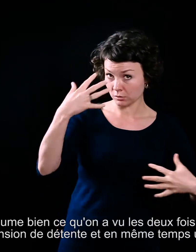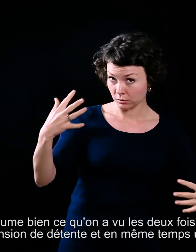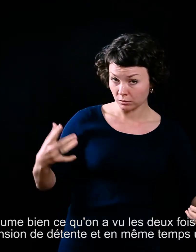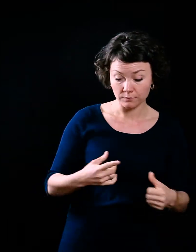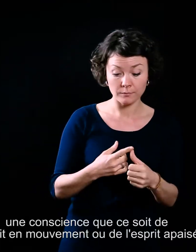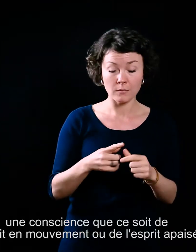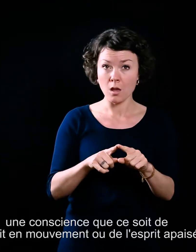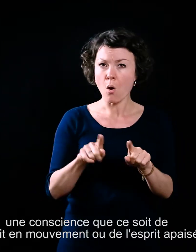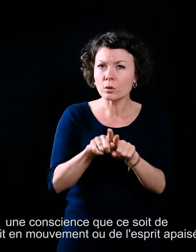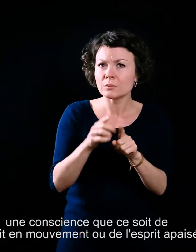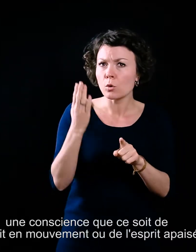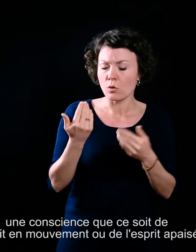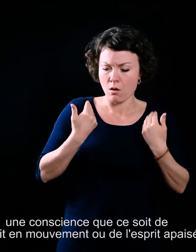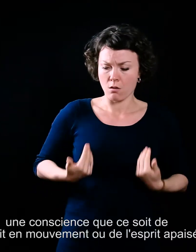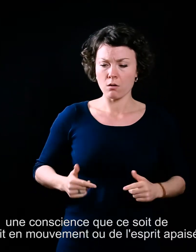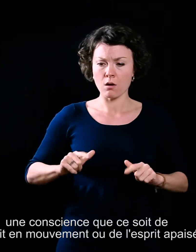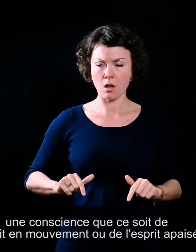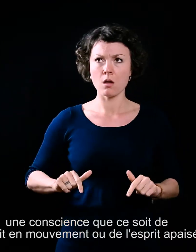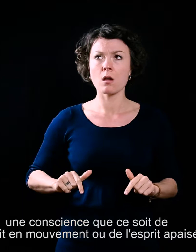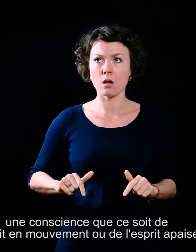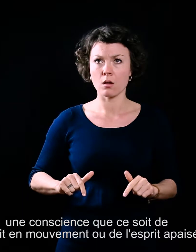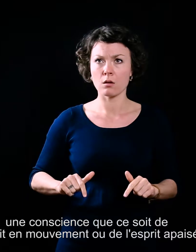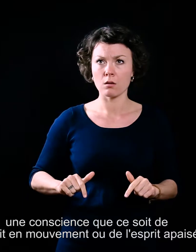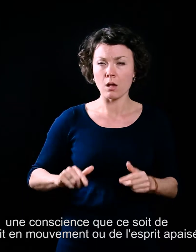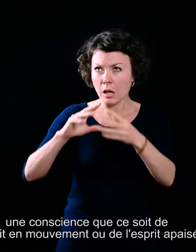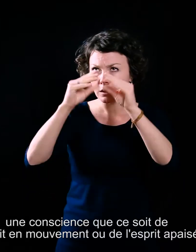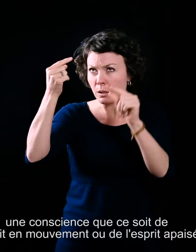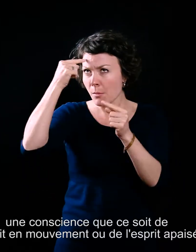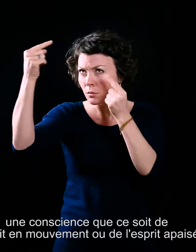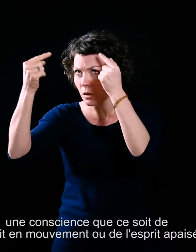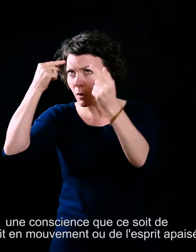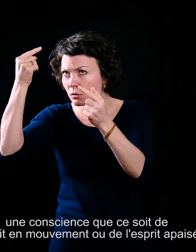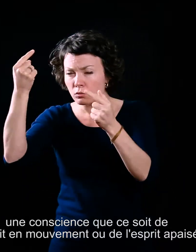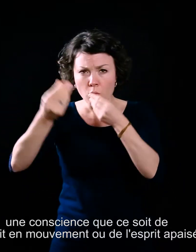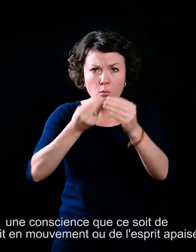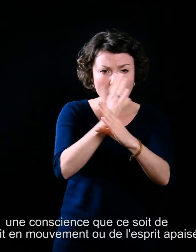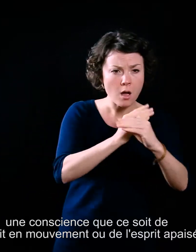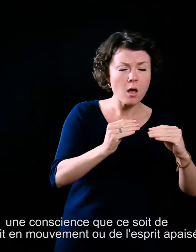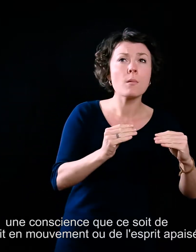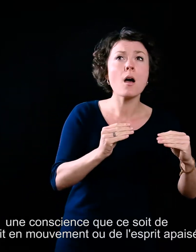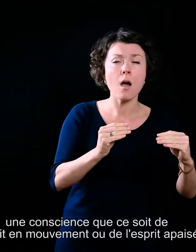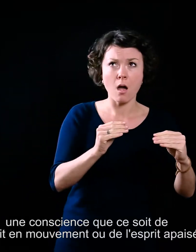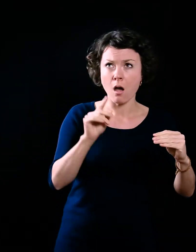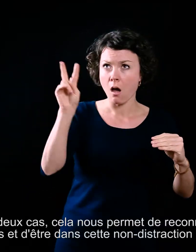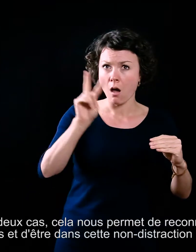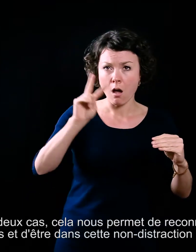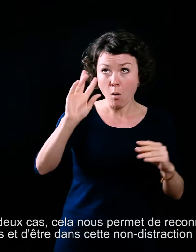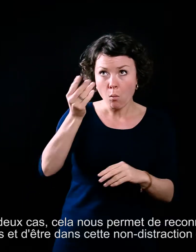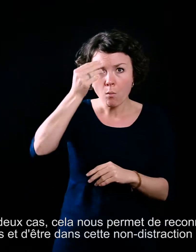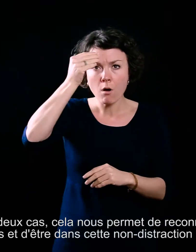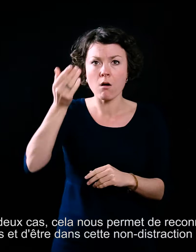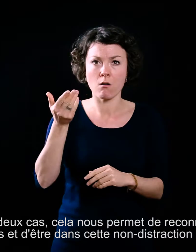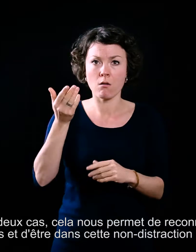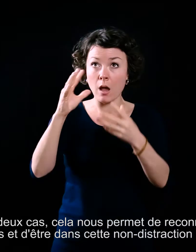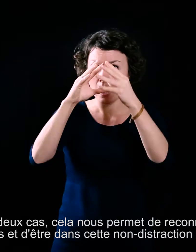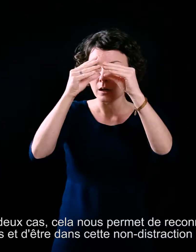une présence, une conscience, que ce soit de l'esprit en mouvement ou de l'esprit apaisé. Dans les deux